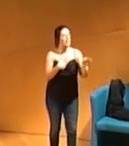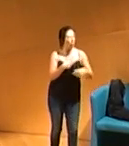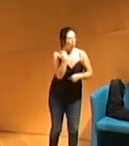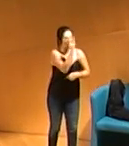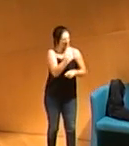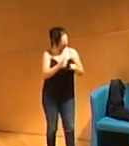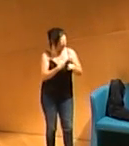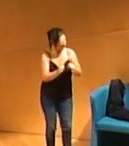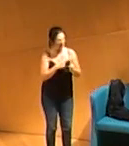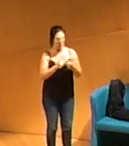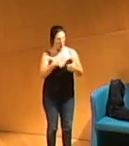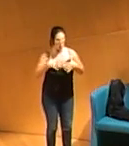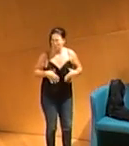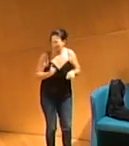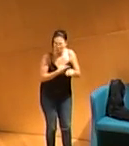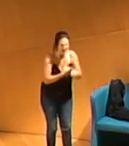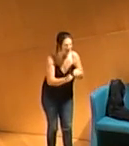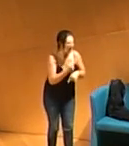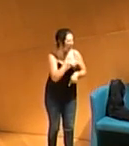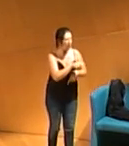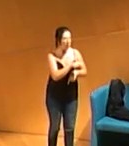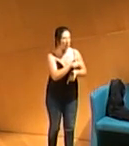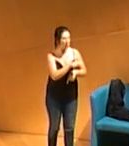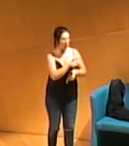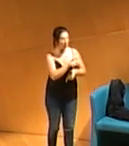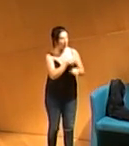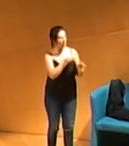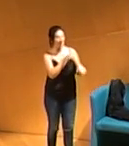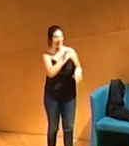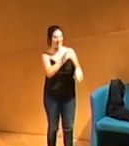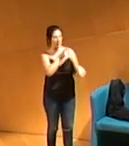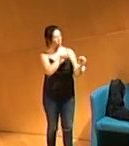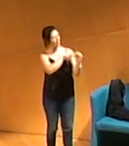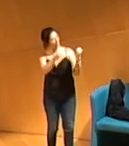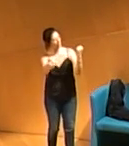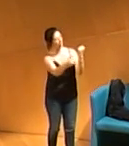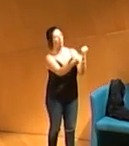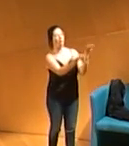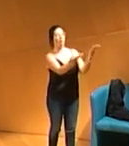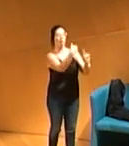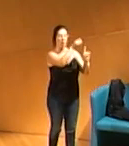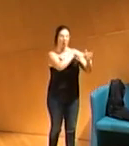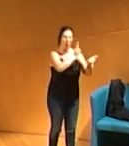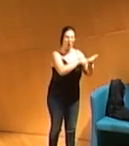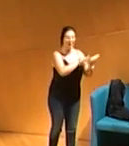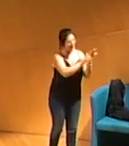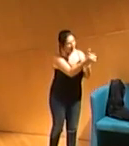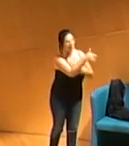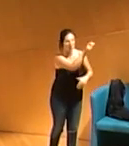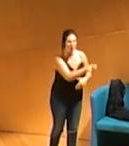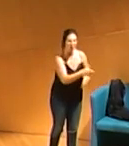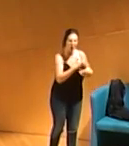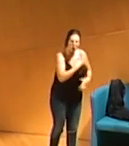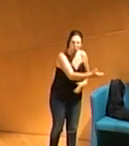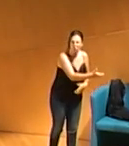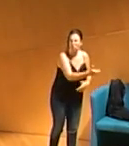comportement, leur absence, et qui voit une cathédrale. Vous voyez, qui voit l'immense personne qu'ils ont, qui voit la richesse de